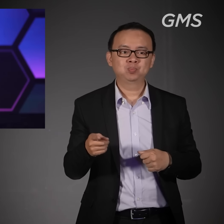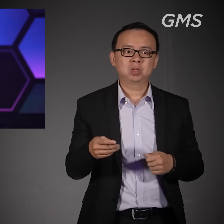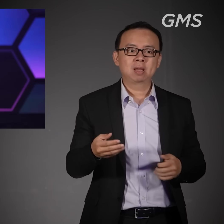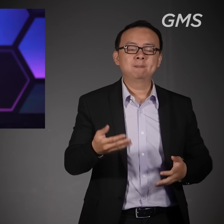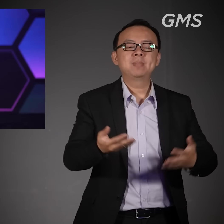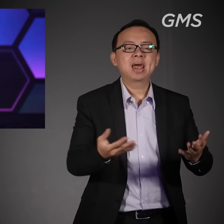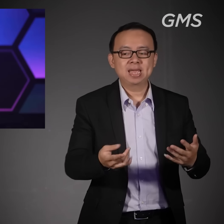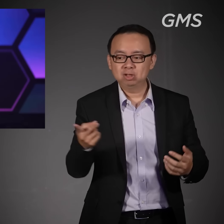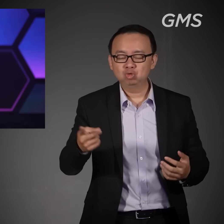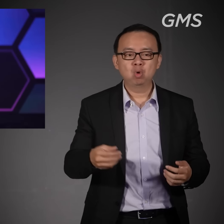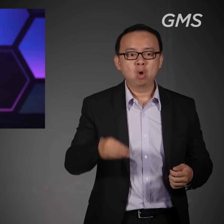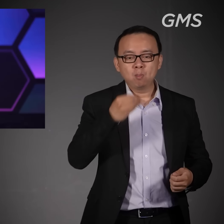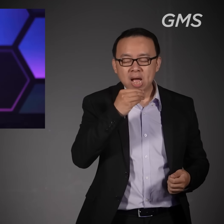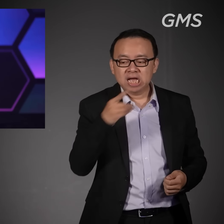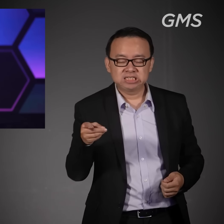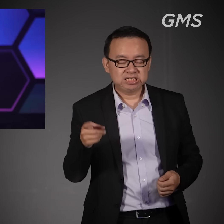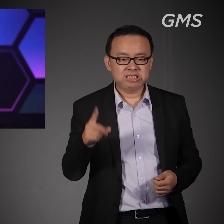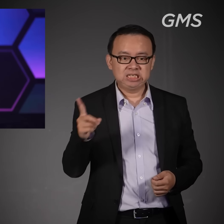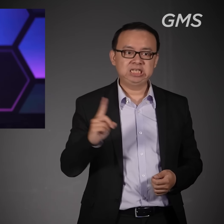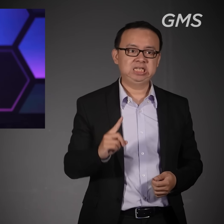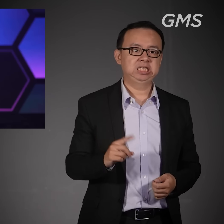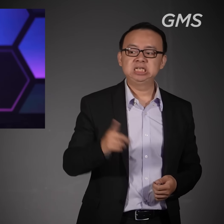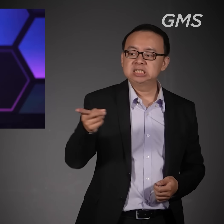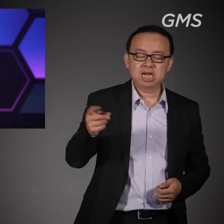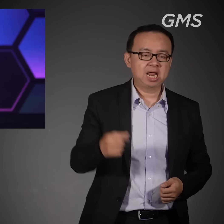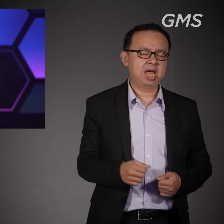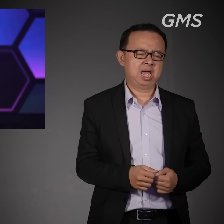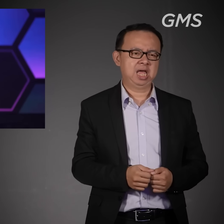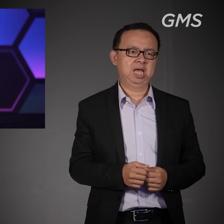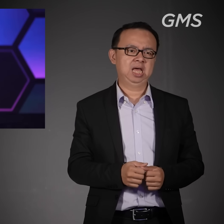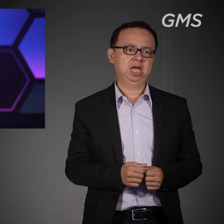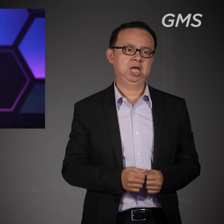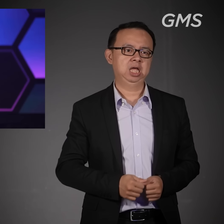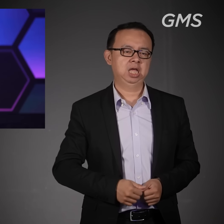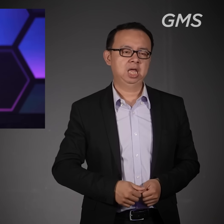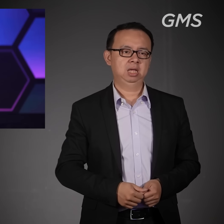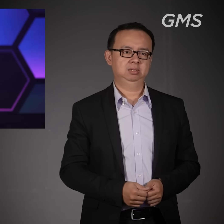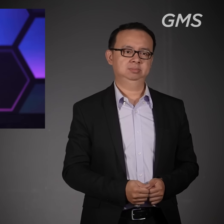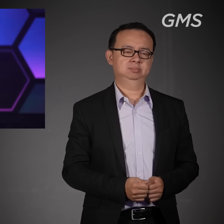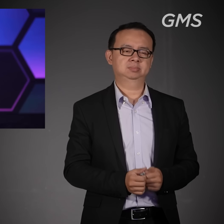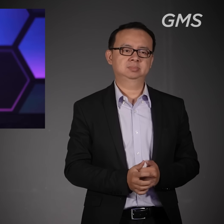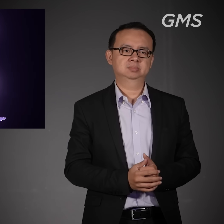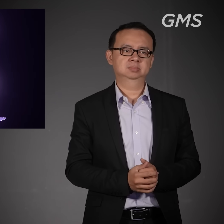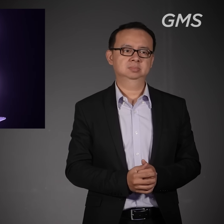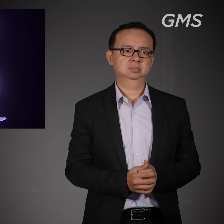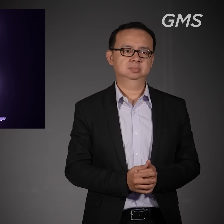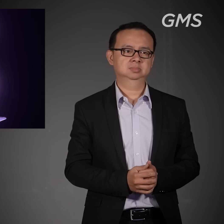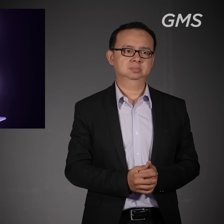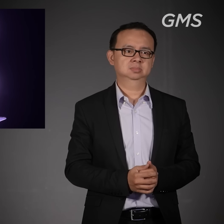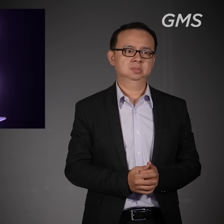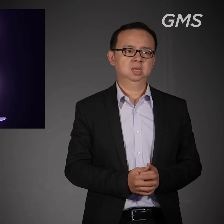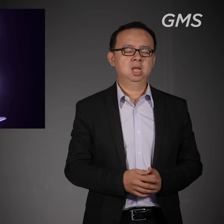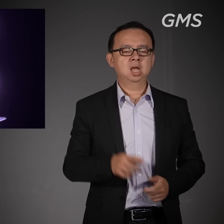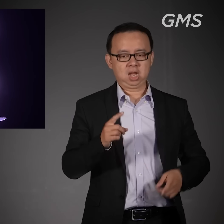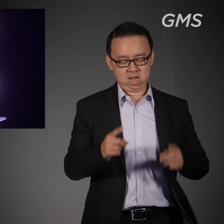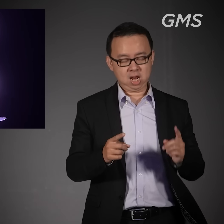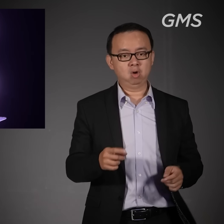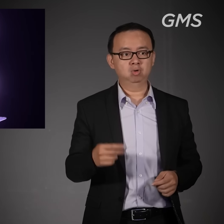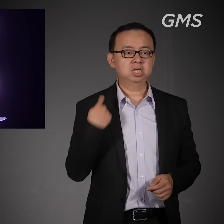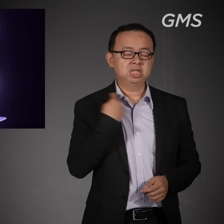makanan pesanan. Itu ala kadarnya yang disediakan oleh restoran untuk para pelayan. Kalau kita di rumah